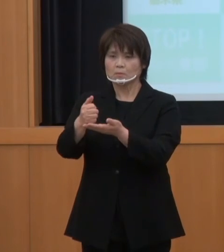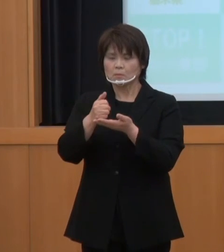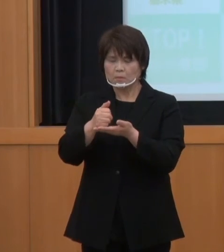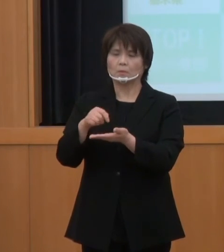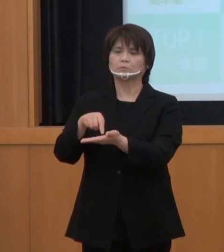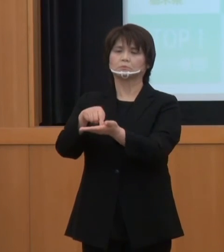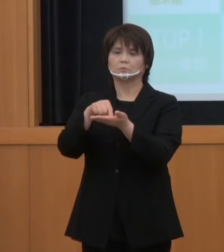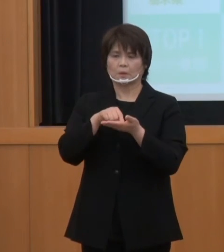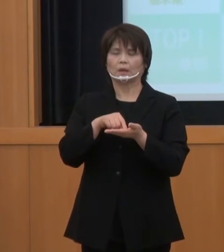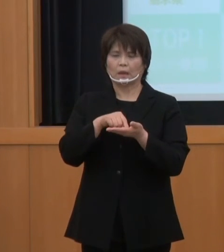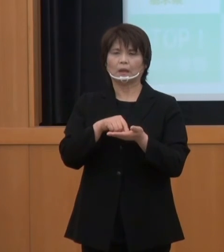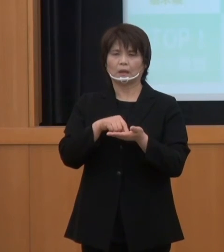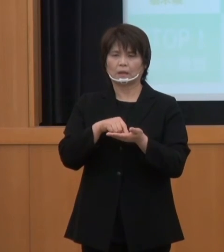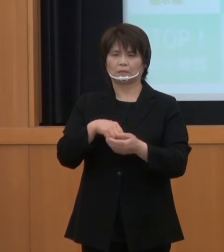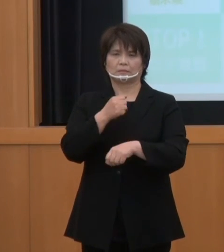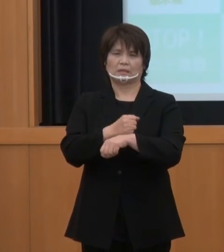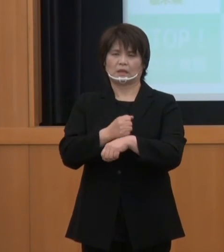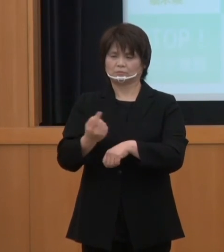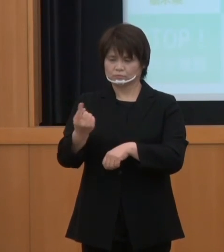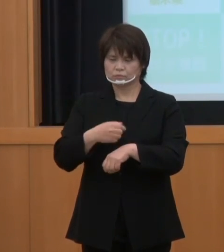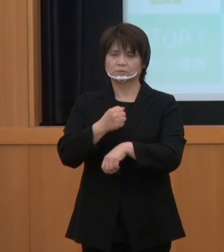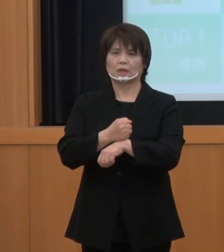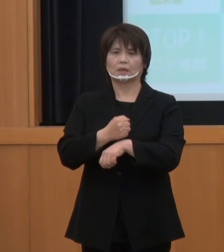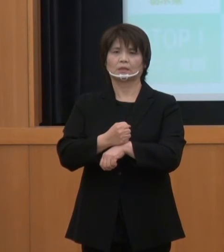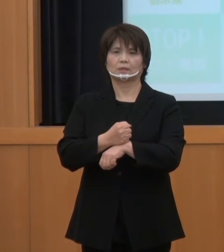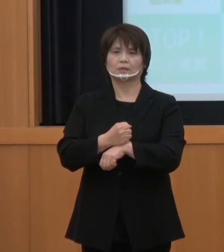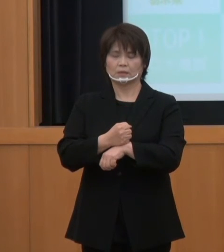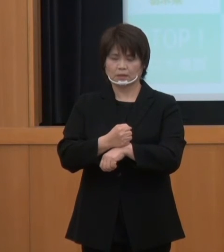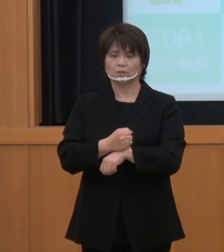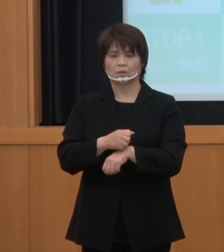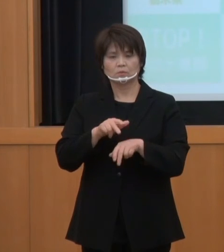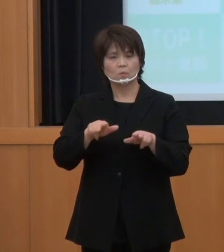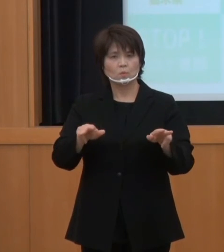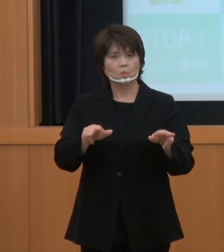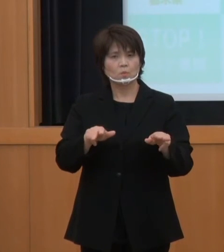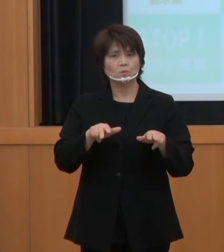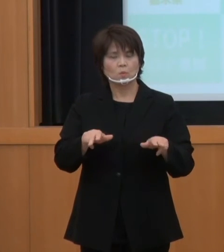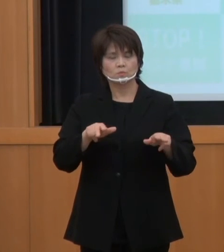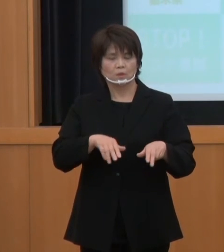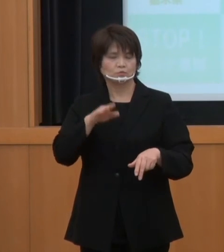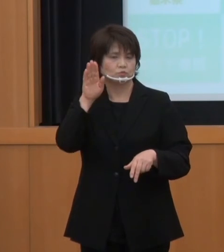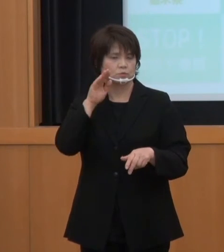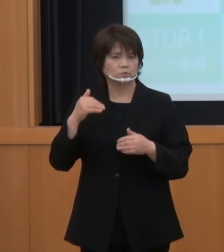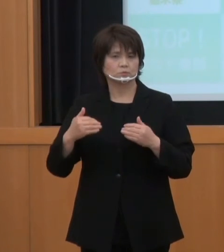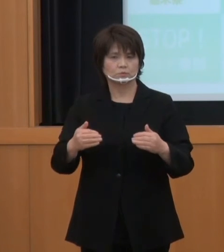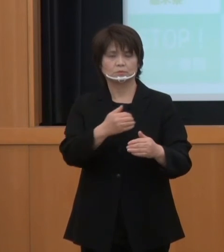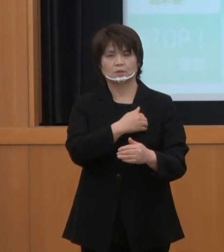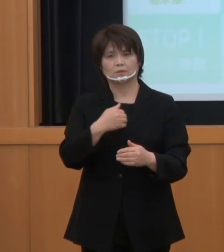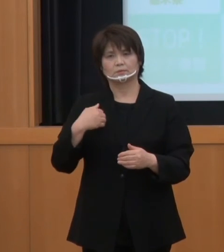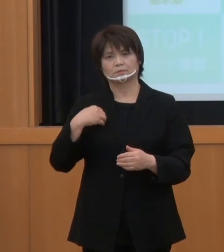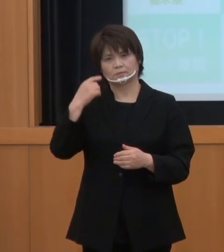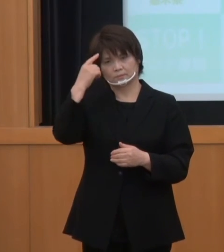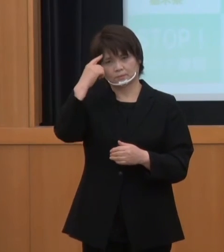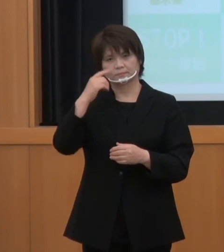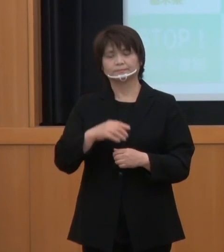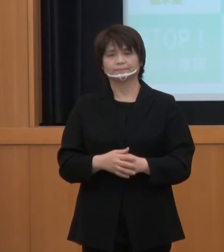するということで行政の効率化を図るということになっていくというふうに思います